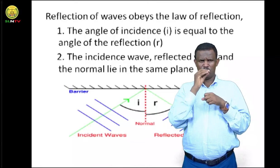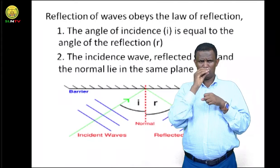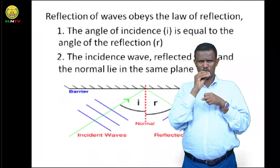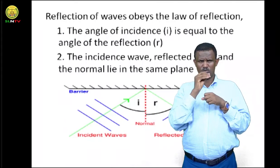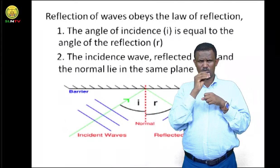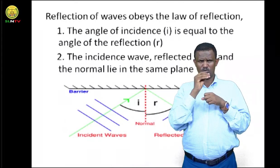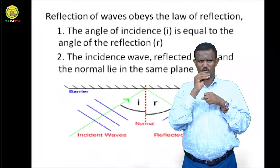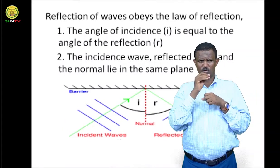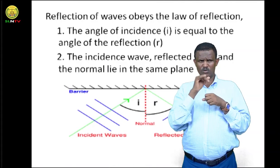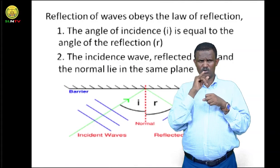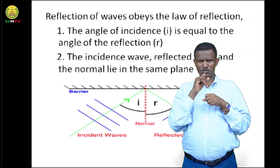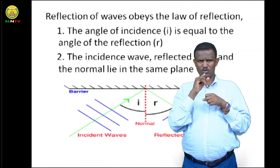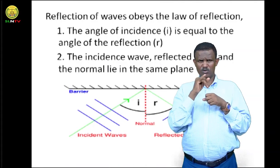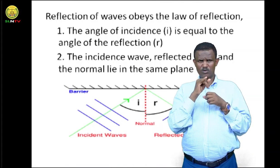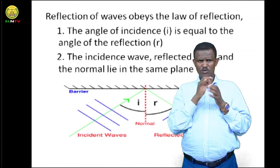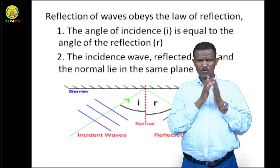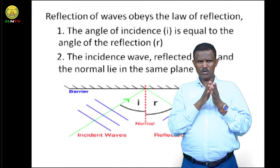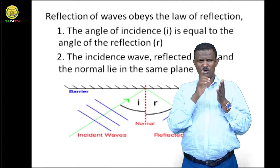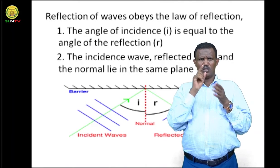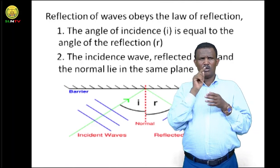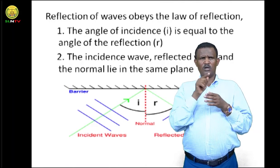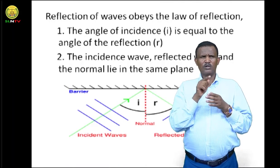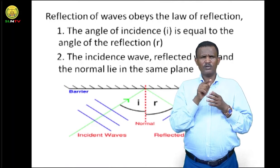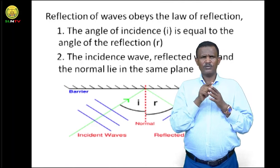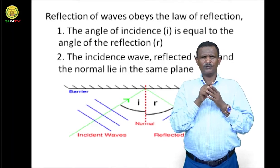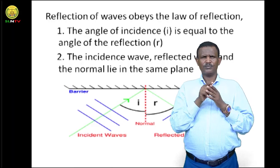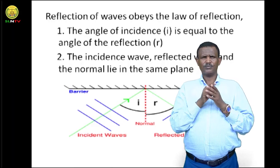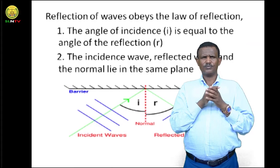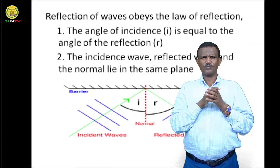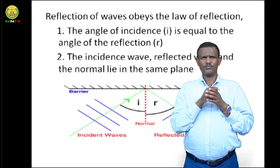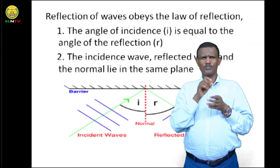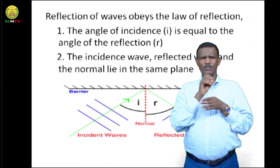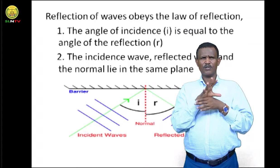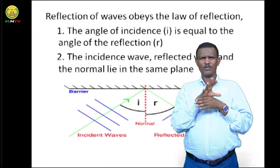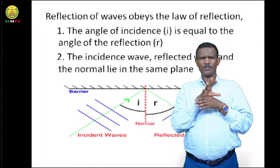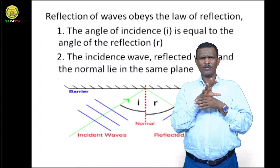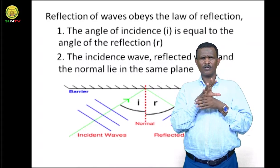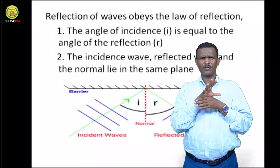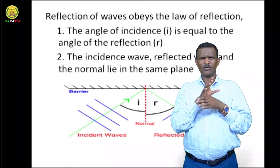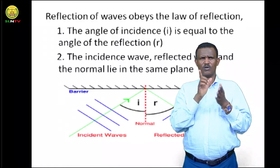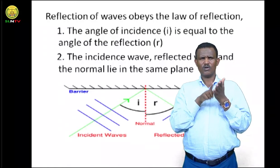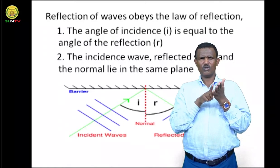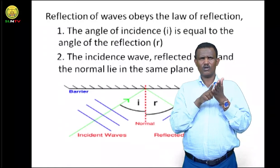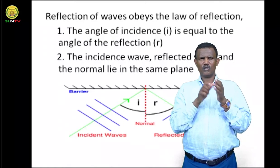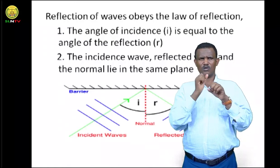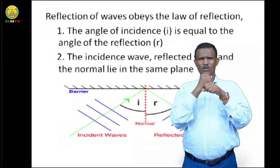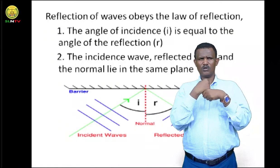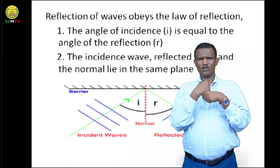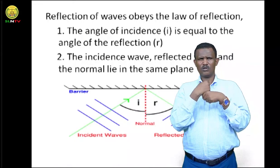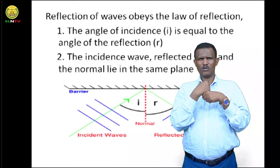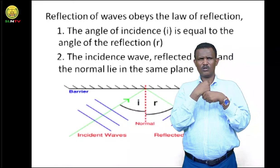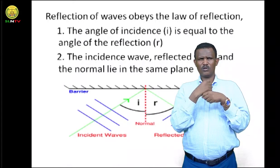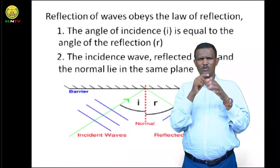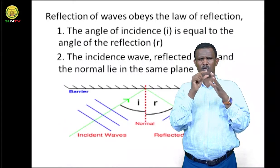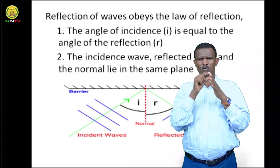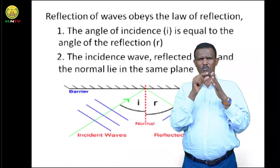is equal to angle of reflection sidoo kale sharciga law of reflection-ku wuxuu ahaa laba qodob